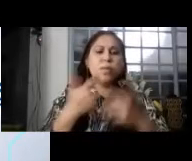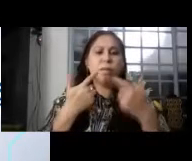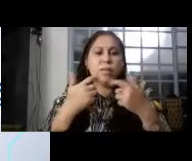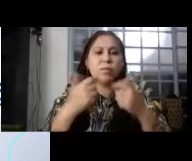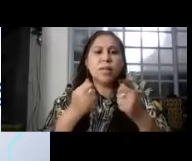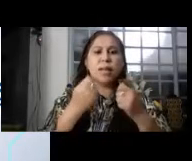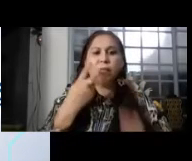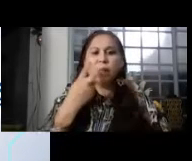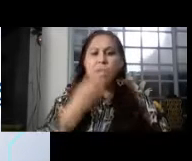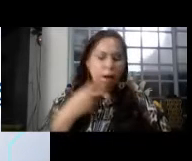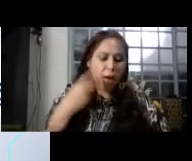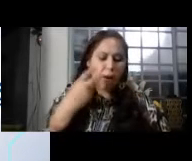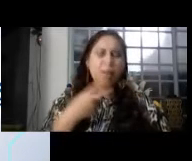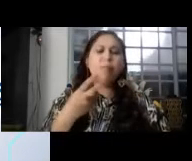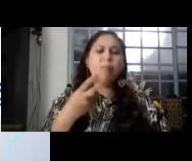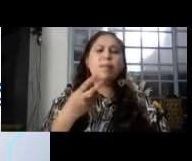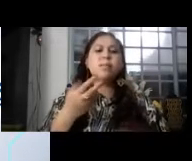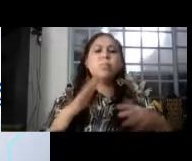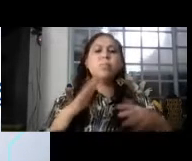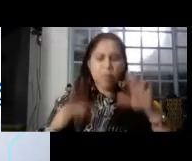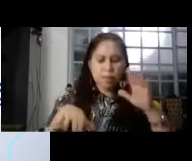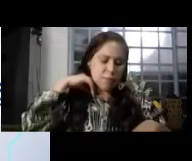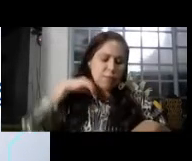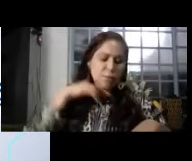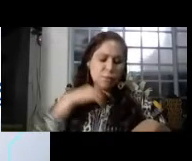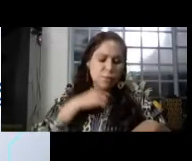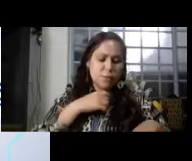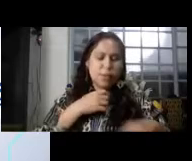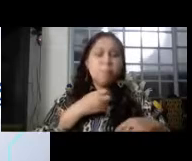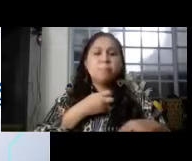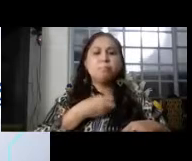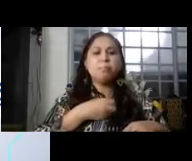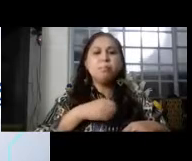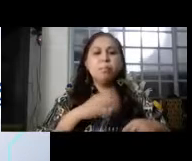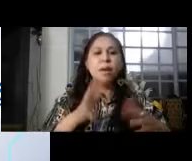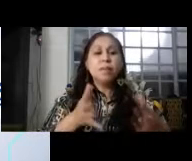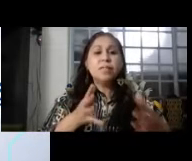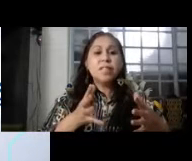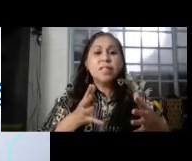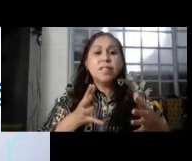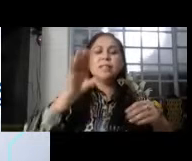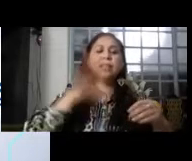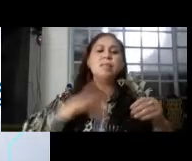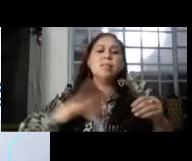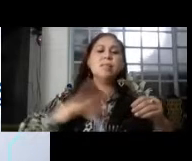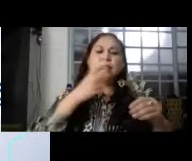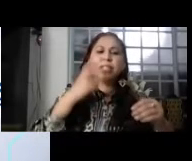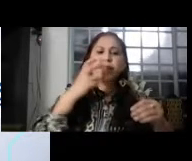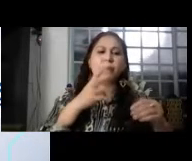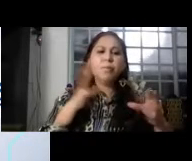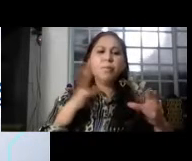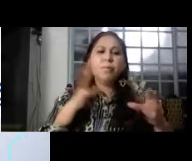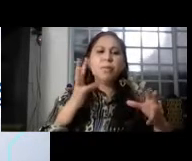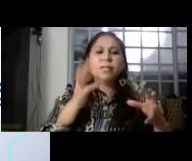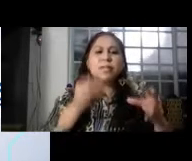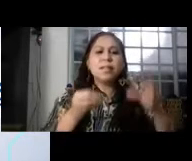empréstimo linguístico da língua oral, assim como tantos outros, né? Você veja que as línguas orais